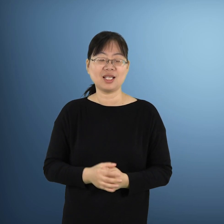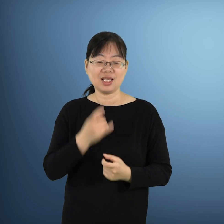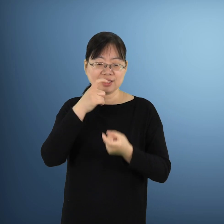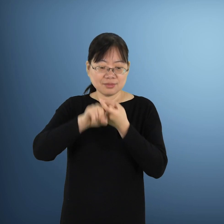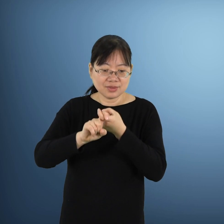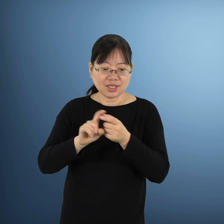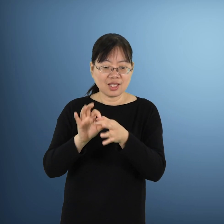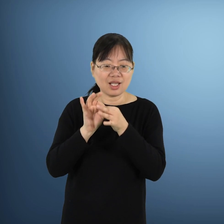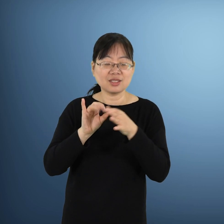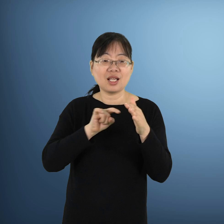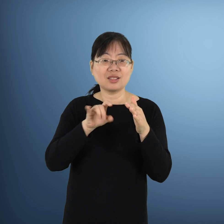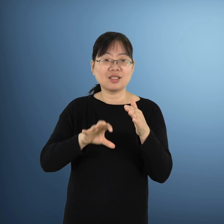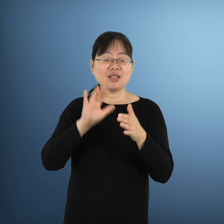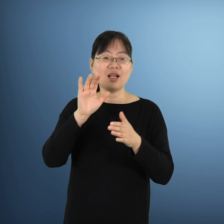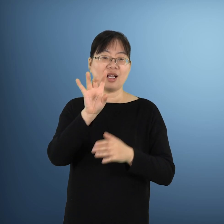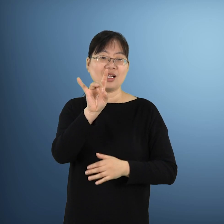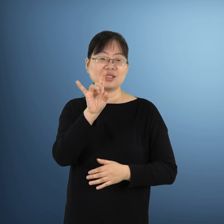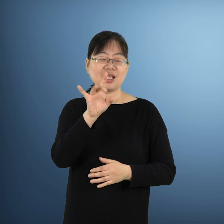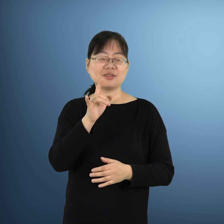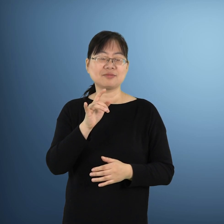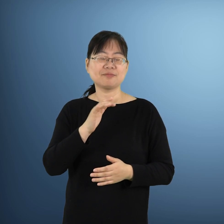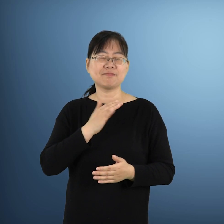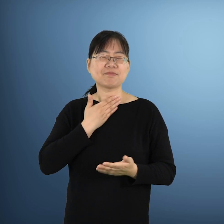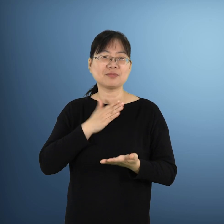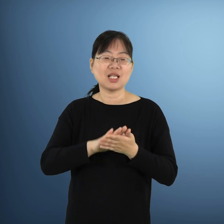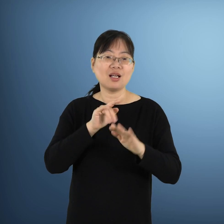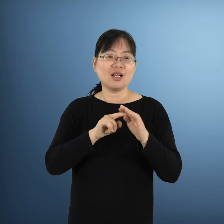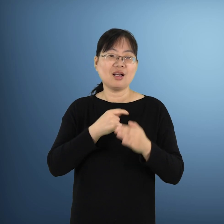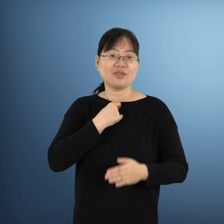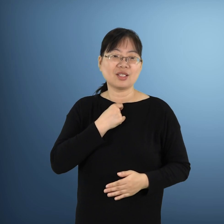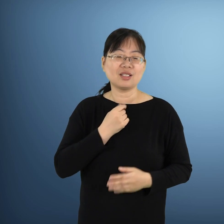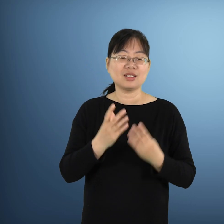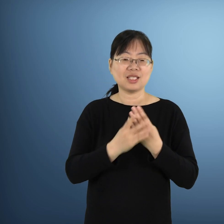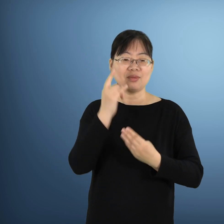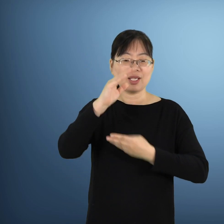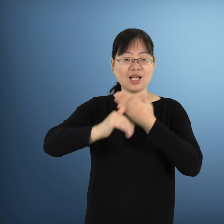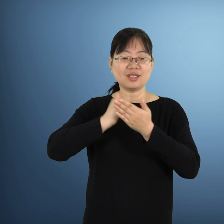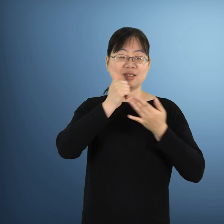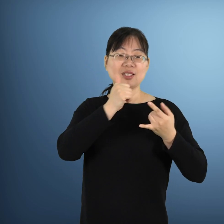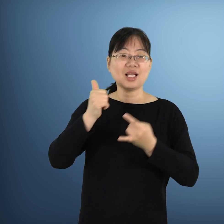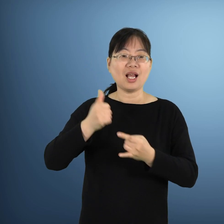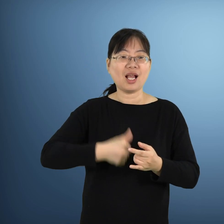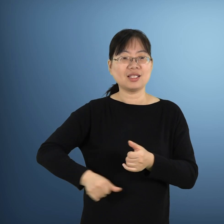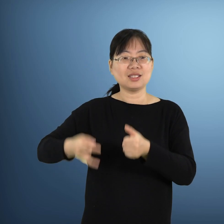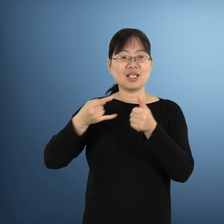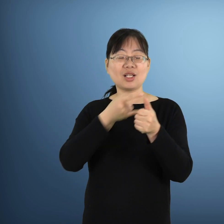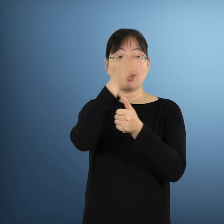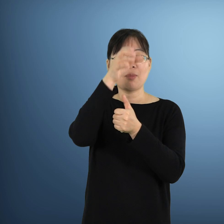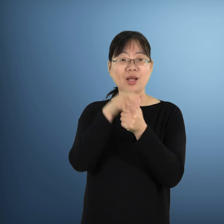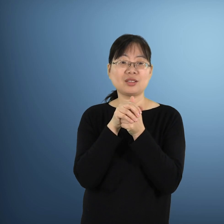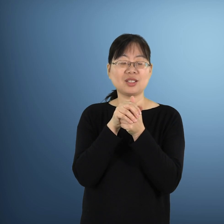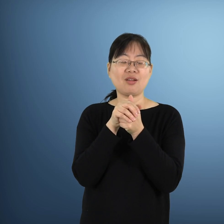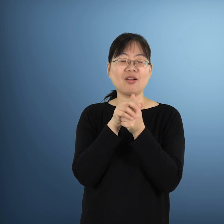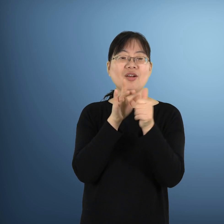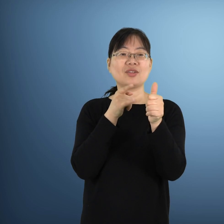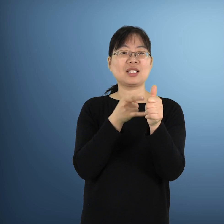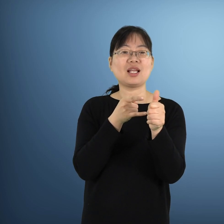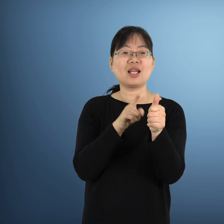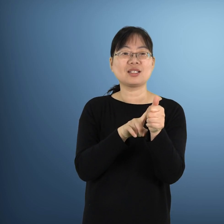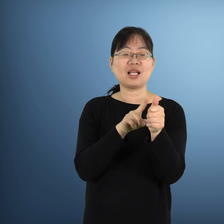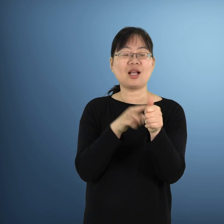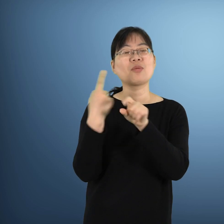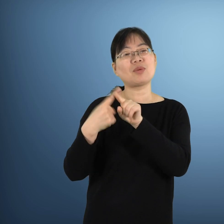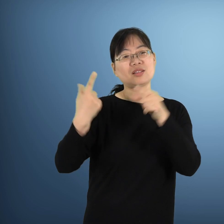긴밀한 관계에서 하나를 열망하는 삼위 하나님께서 아드님에게 맡긴 대상들이란